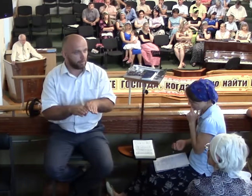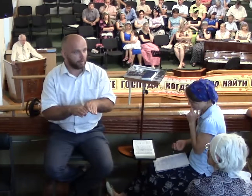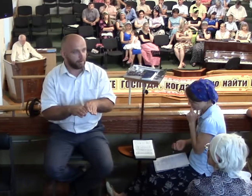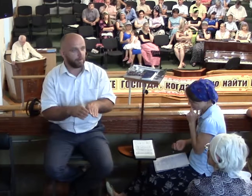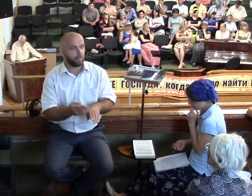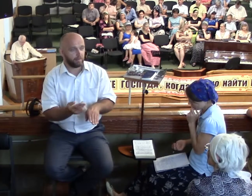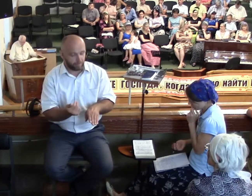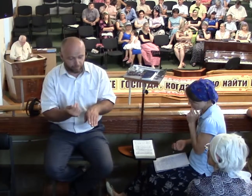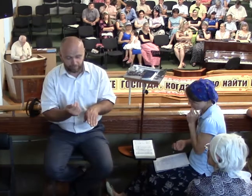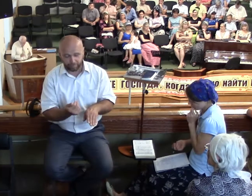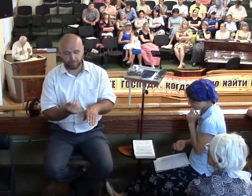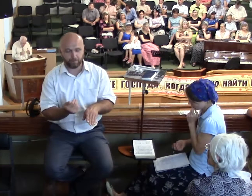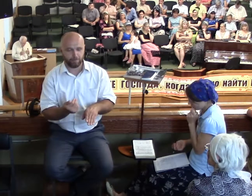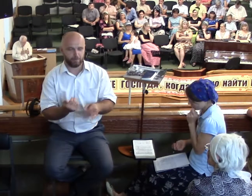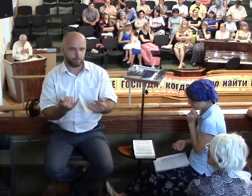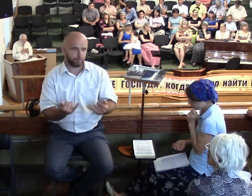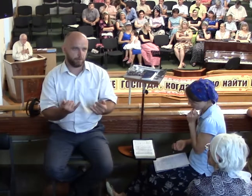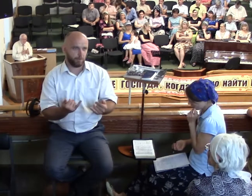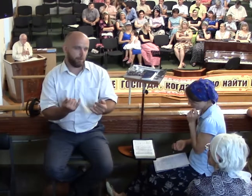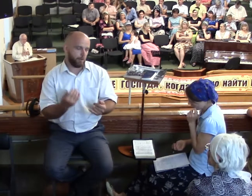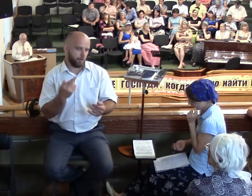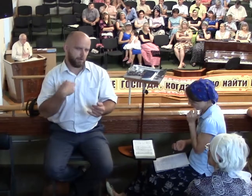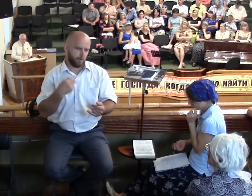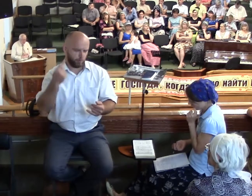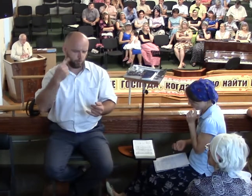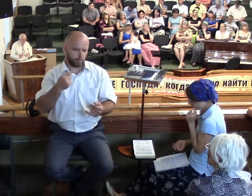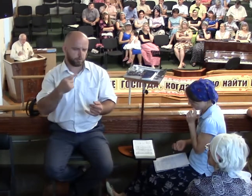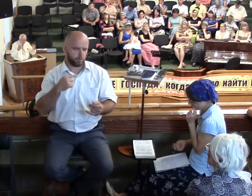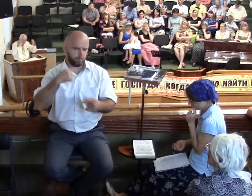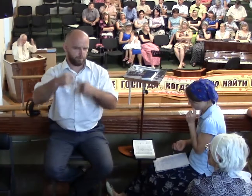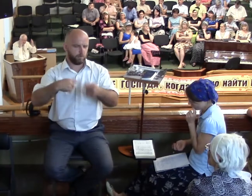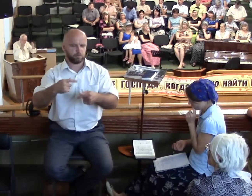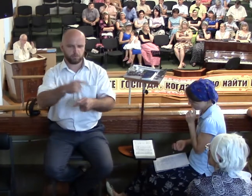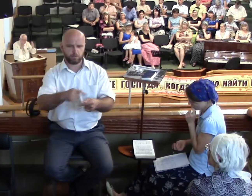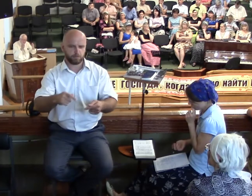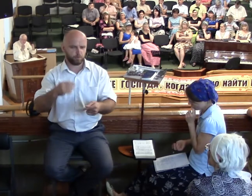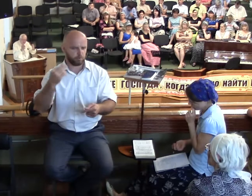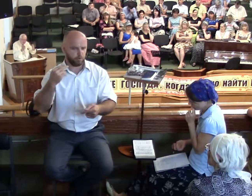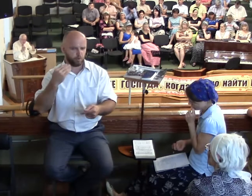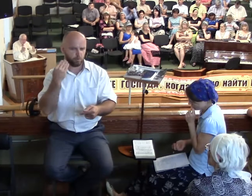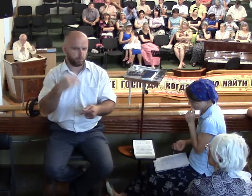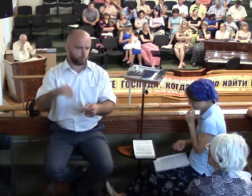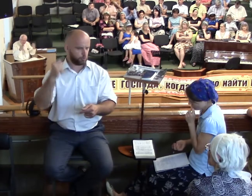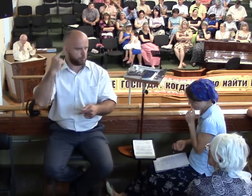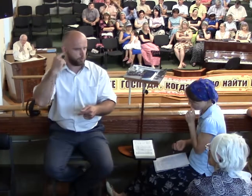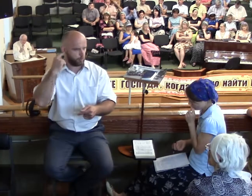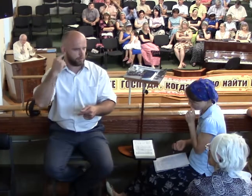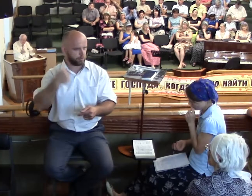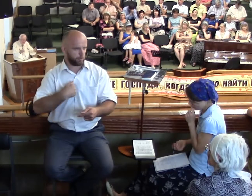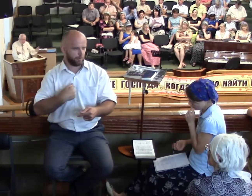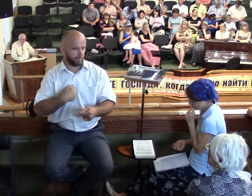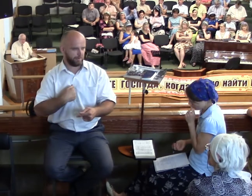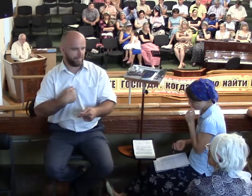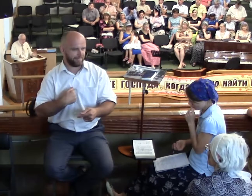продолжить усилий. И вот Господь готовит нас на небеса. Мы тело Христово, и мы, это тело